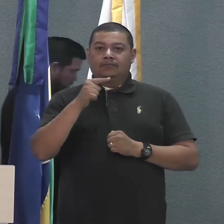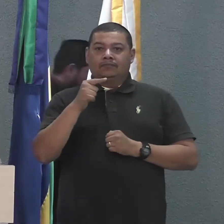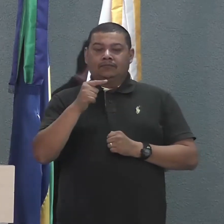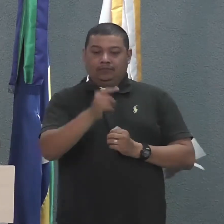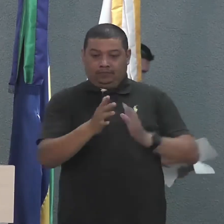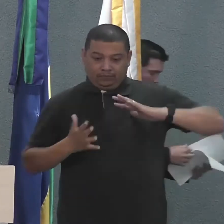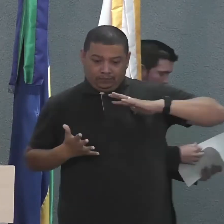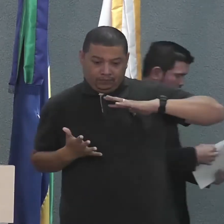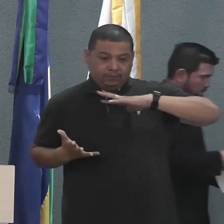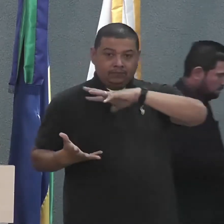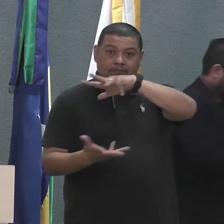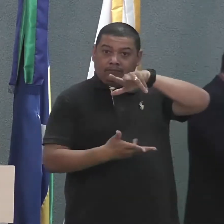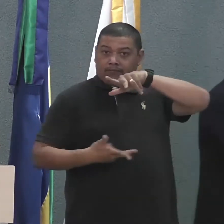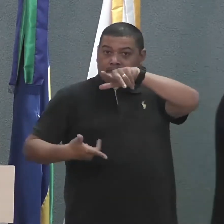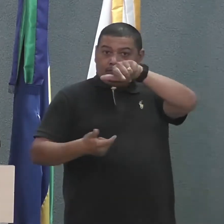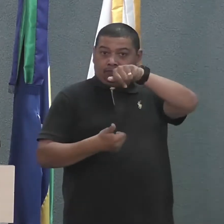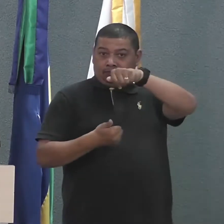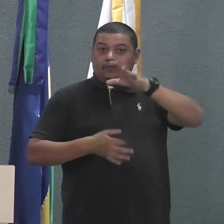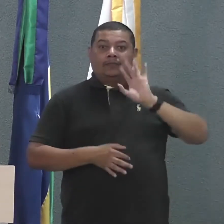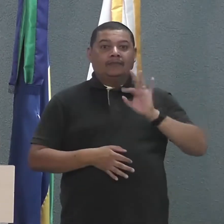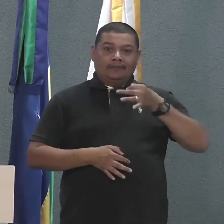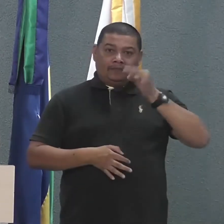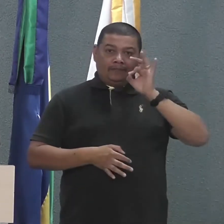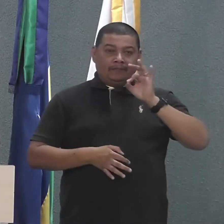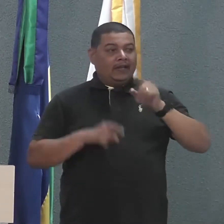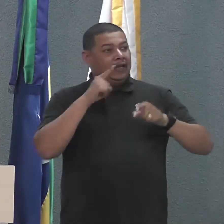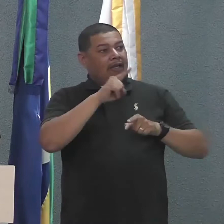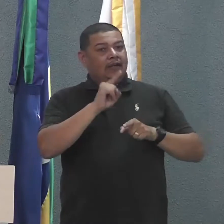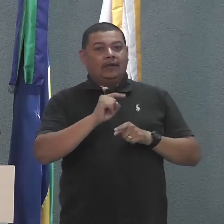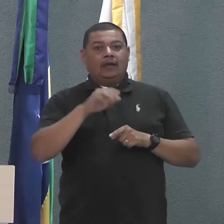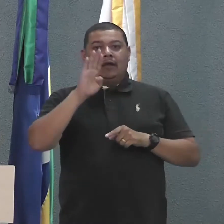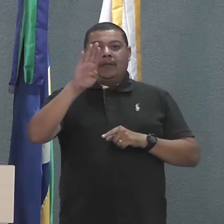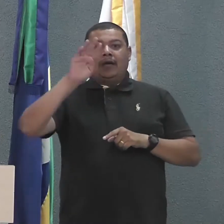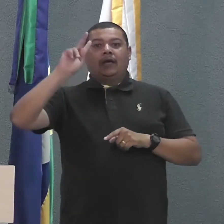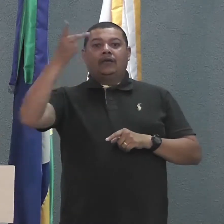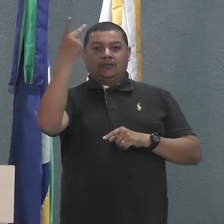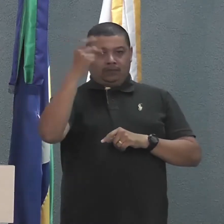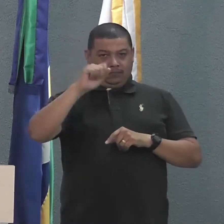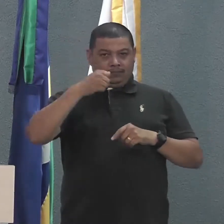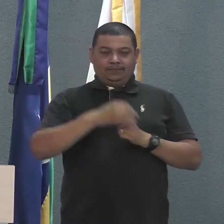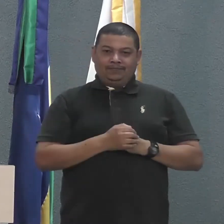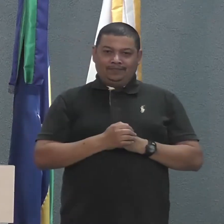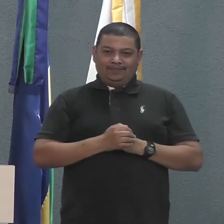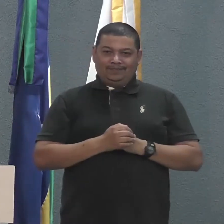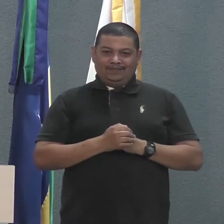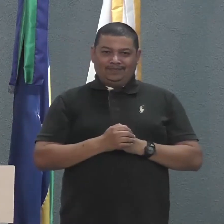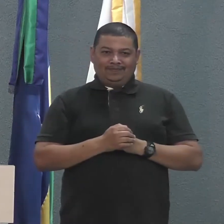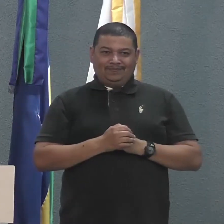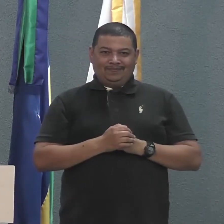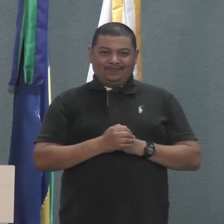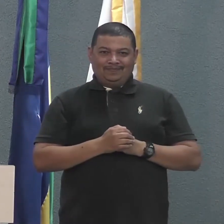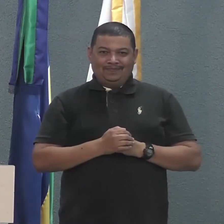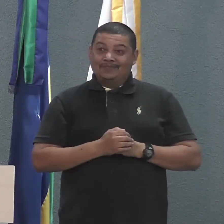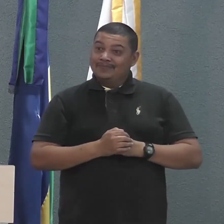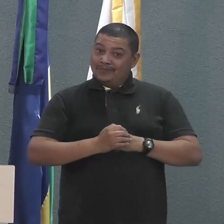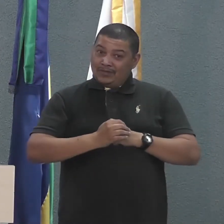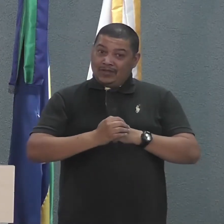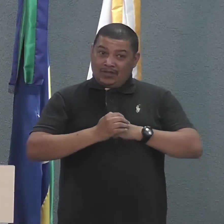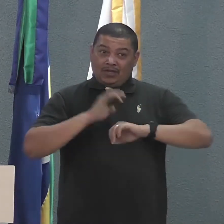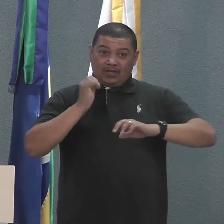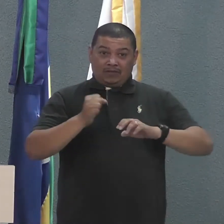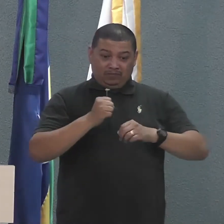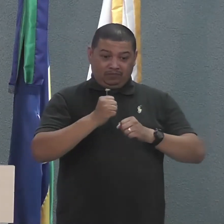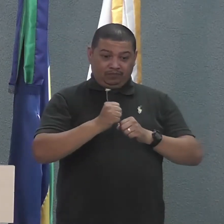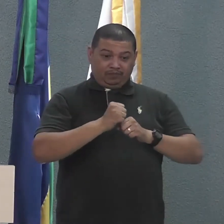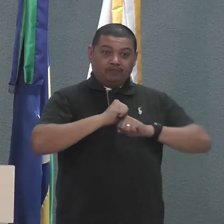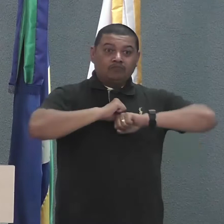Café, lá em Belo Horizonte, Minas Gerais. Evento que foi transmitido por mais de 40